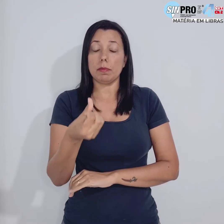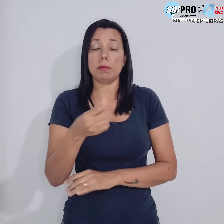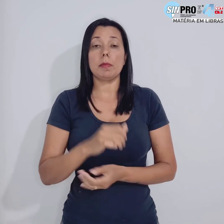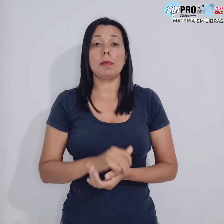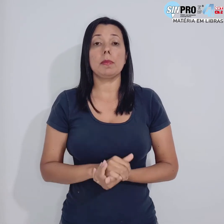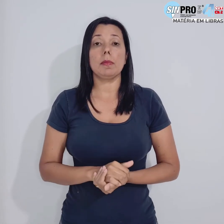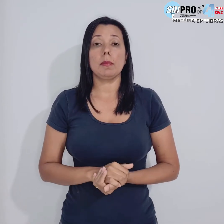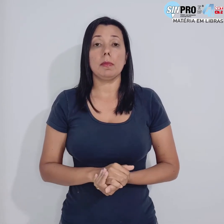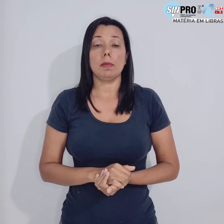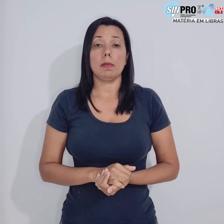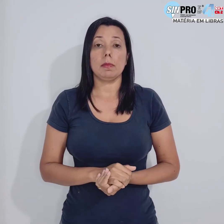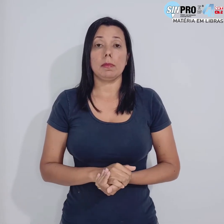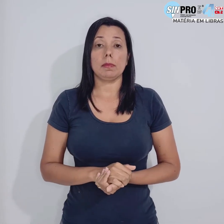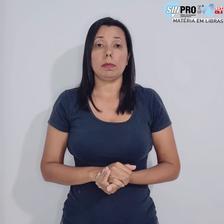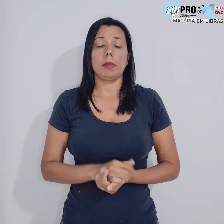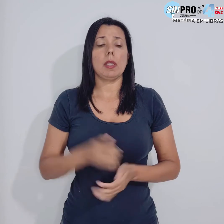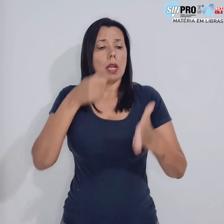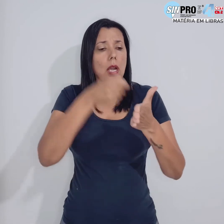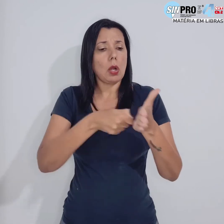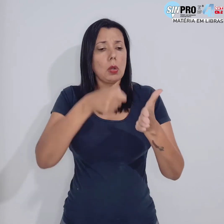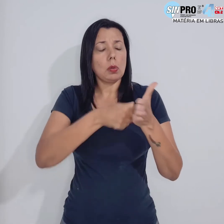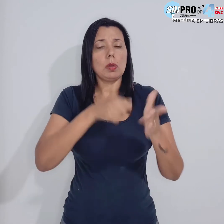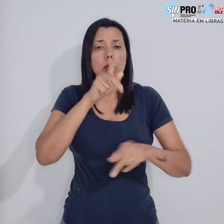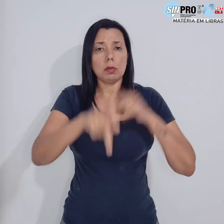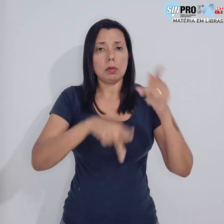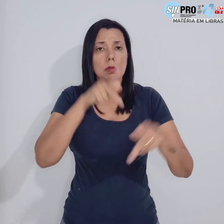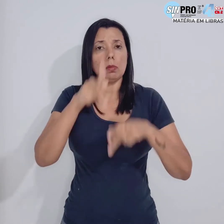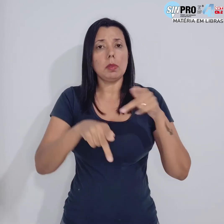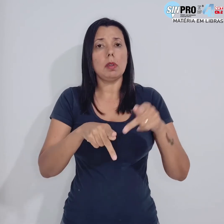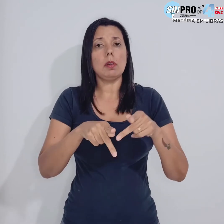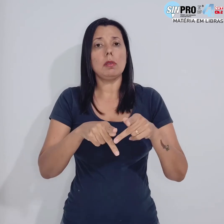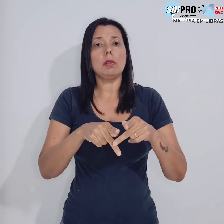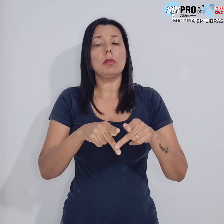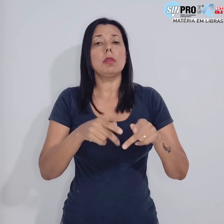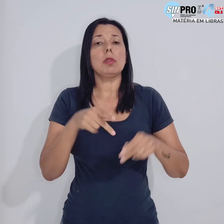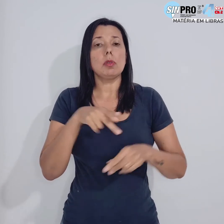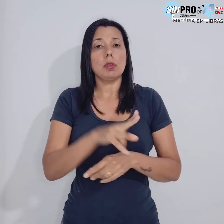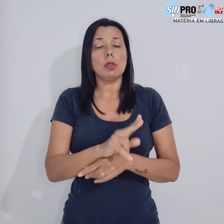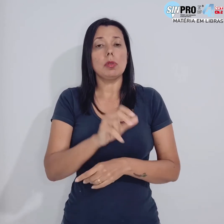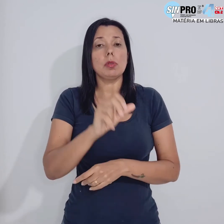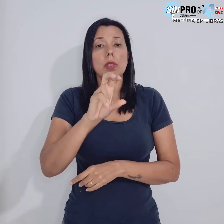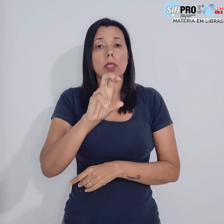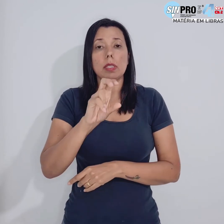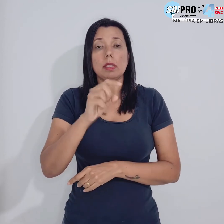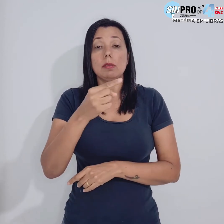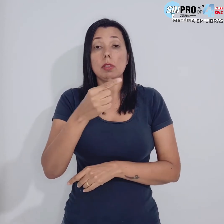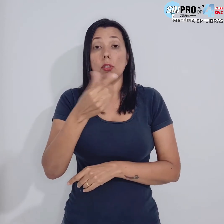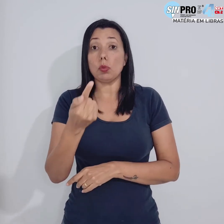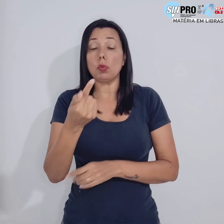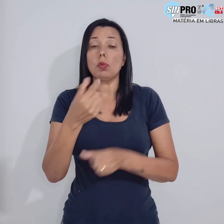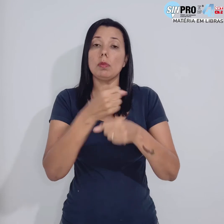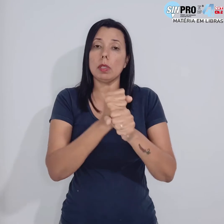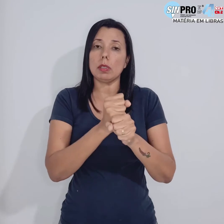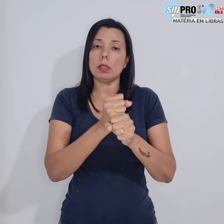11.696. A luta dos povos originários perpassa 521 anos, desde a